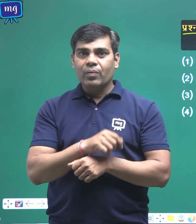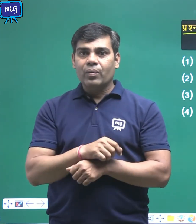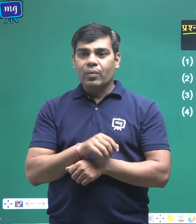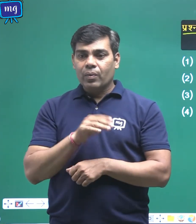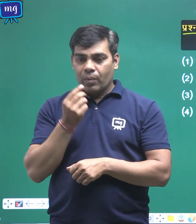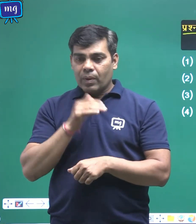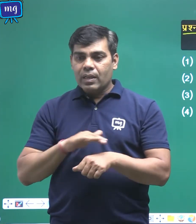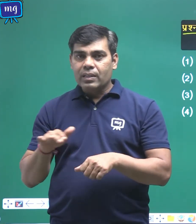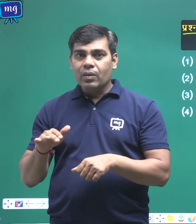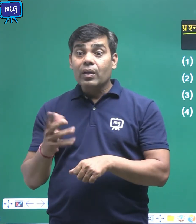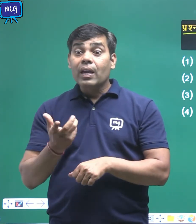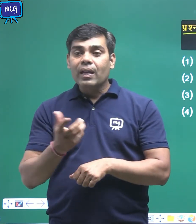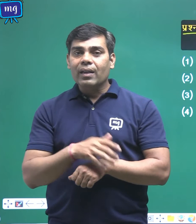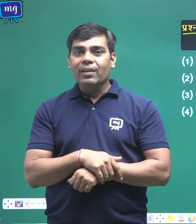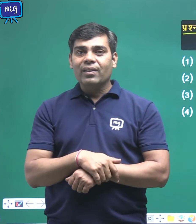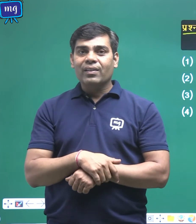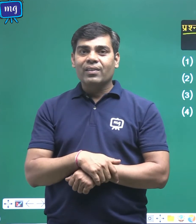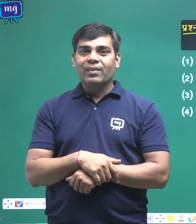बच्चों, क्या आएगा?